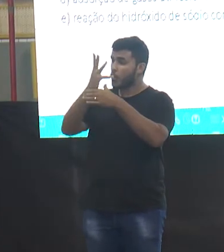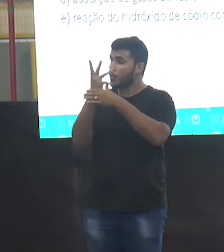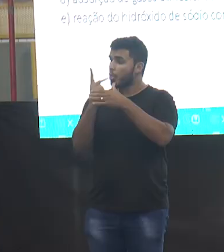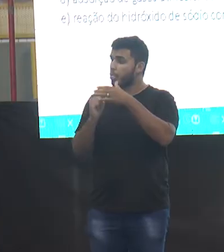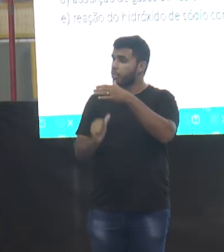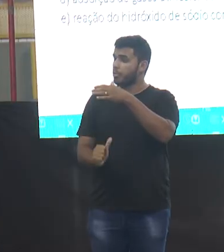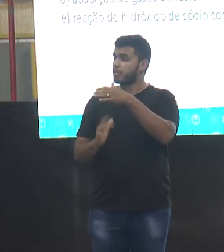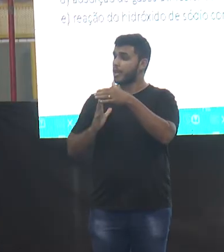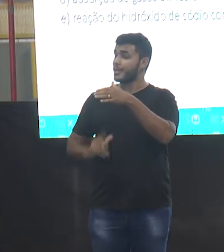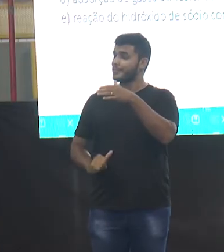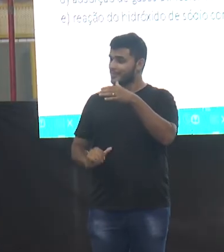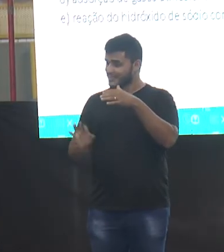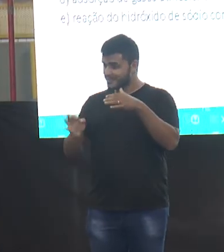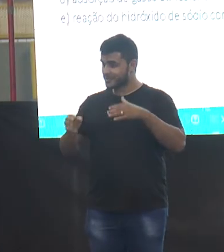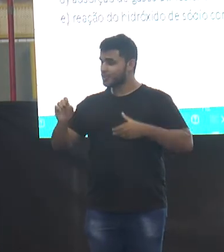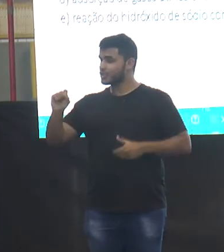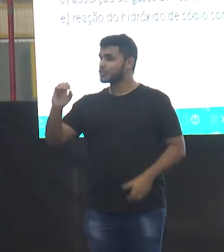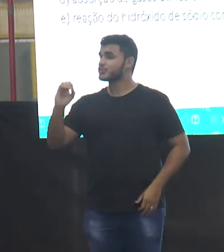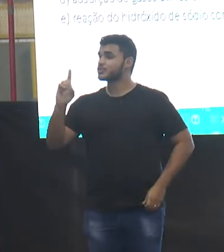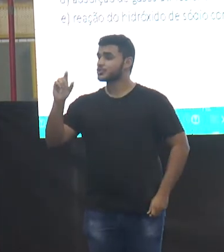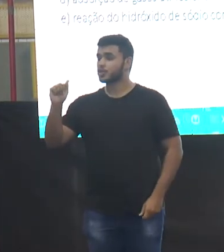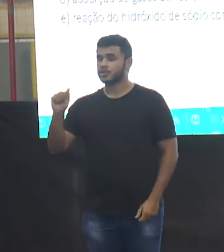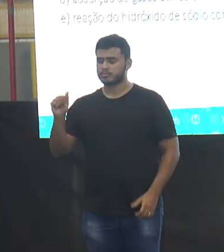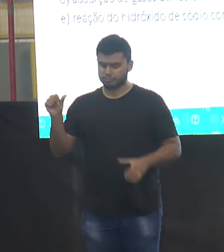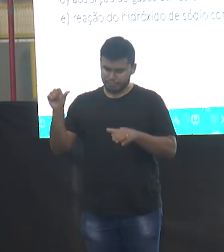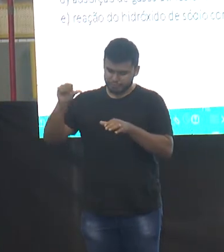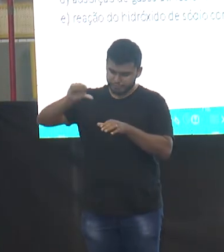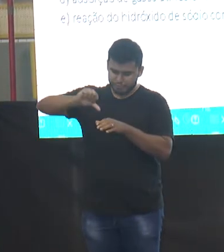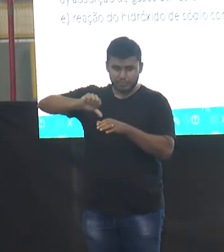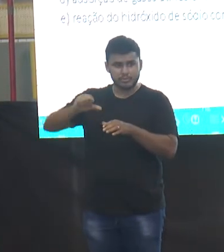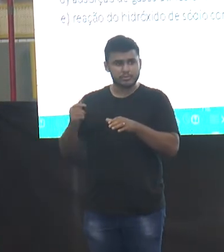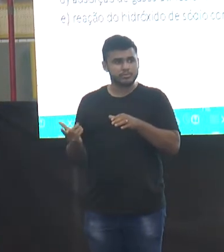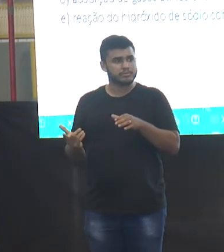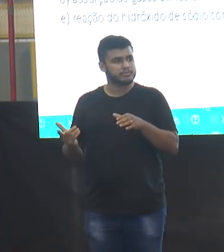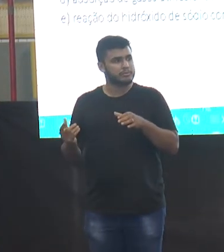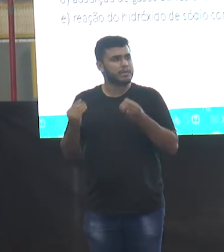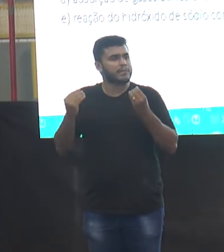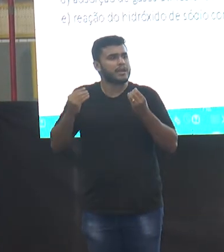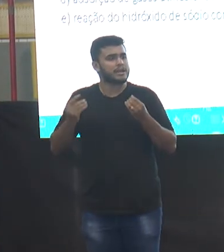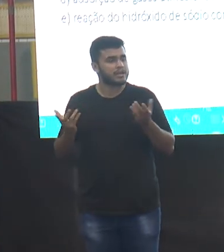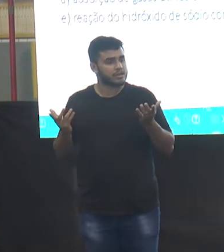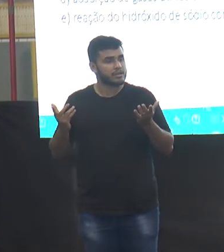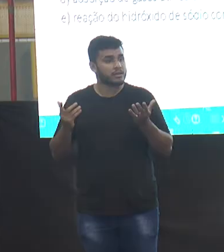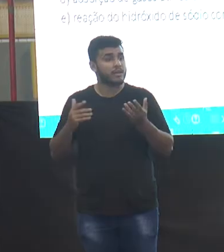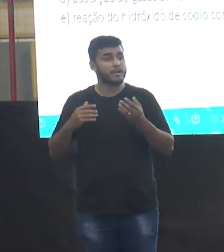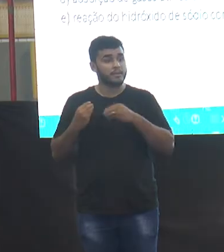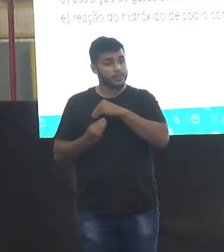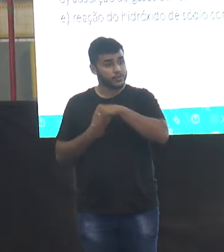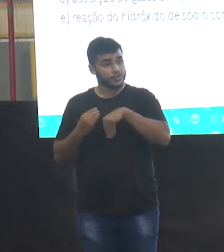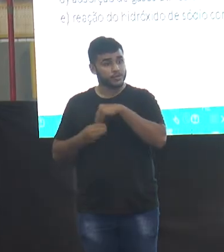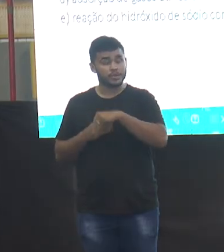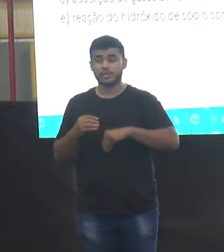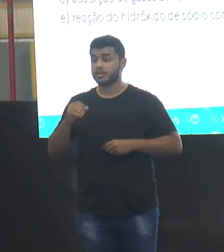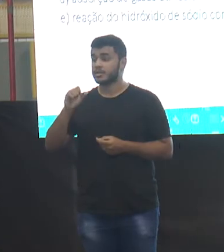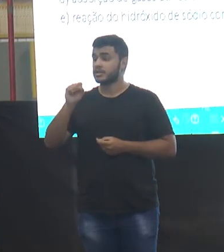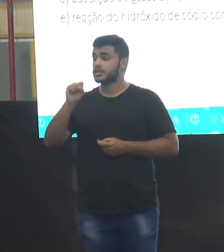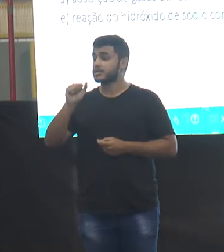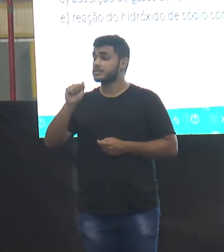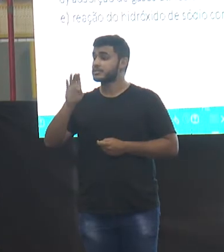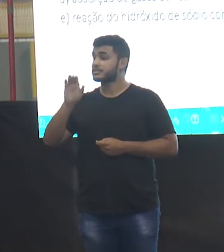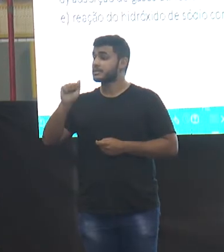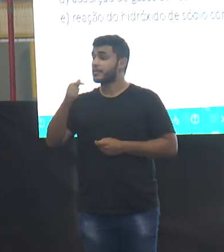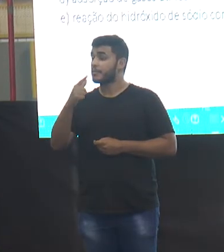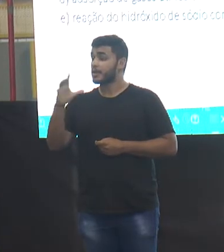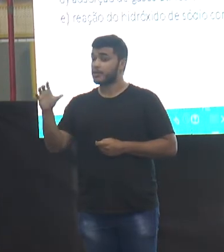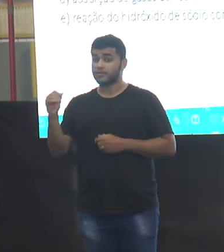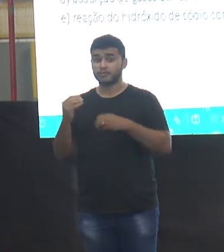joga a soda cáustica lá na pia para desentupir e você nem sabe, mas você está fazendo sabão. Por isso que dissolve,